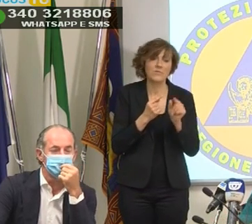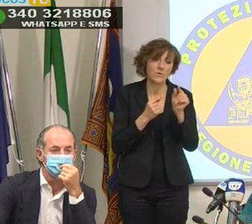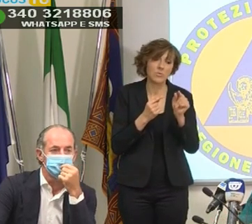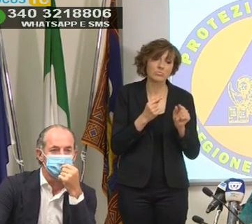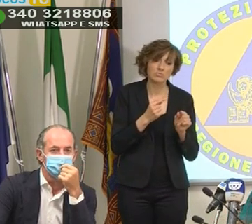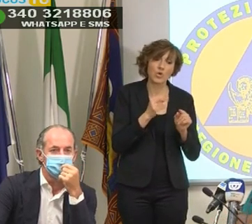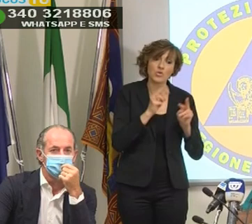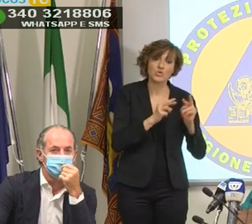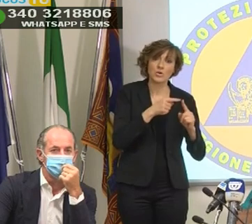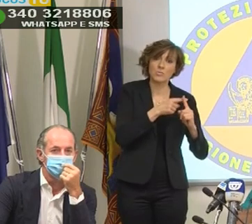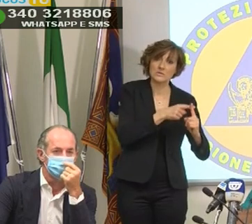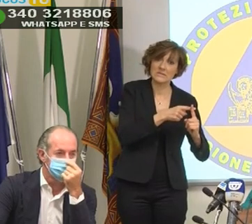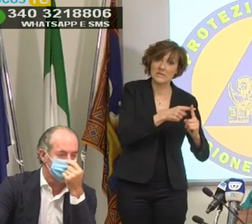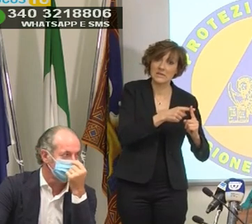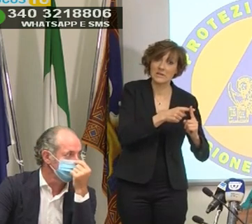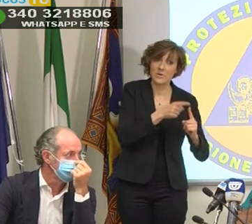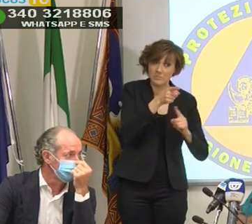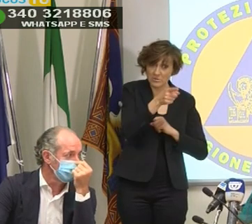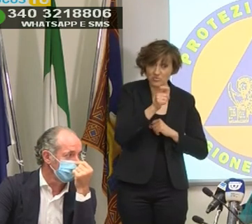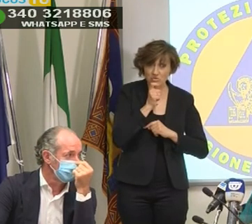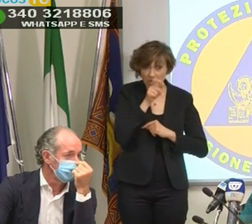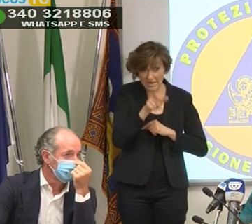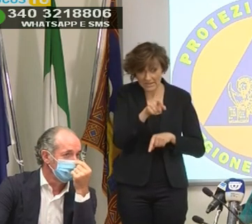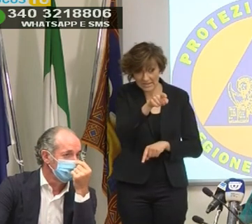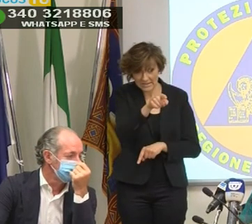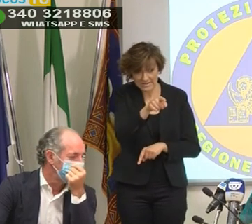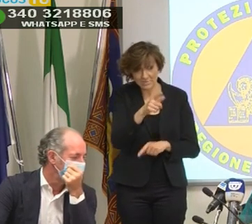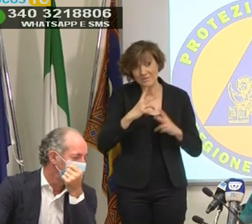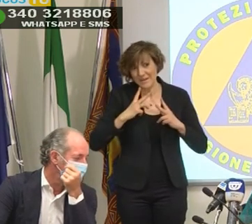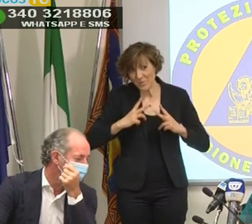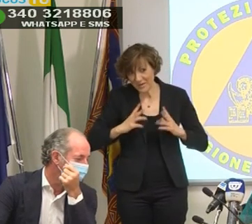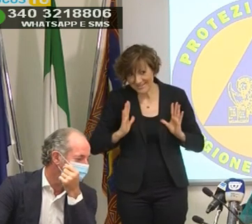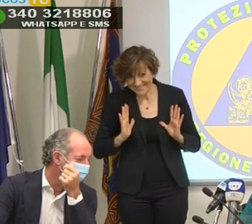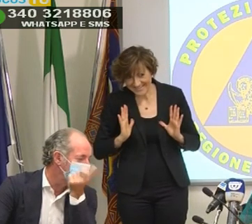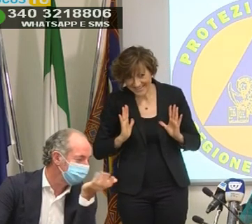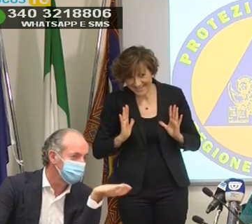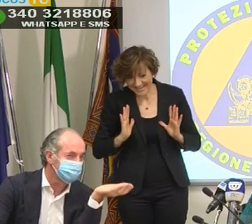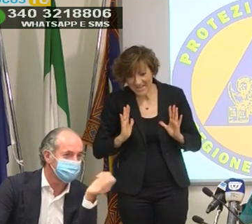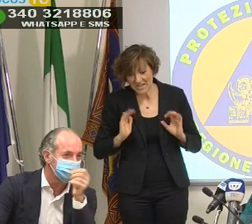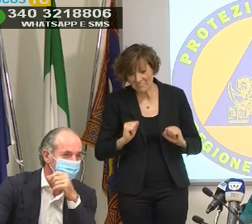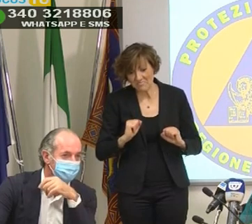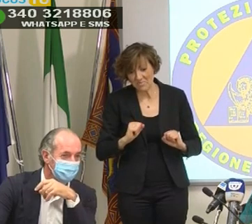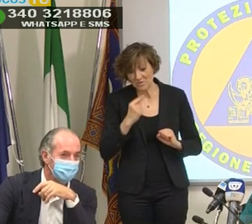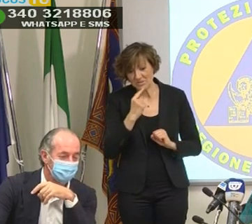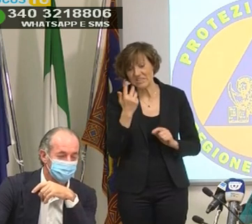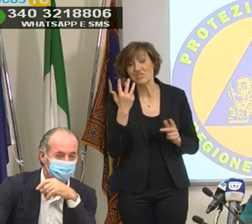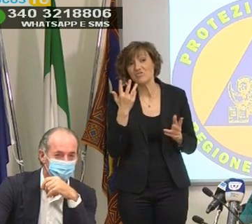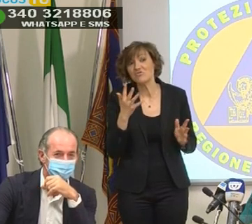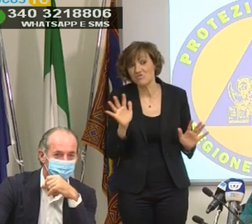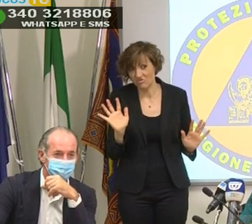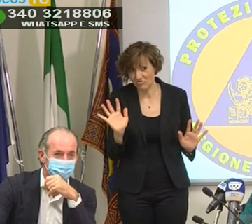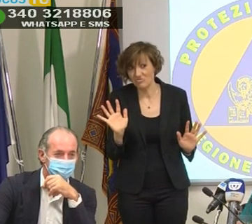controllo positivo. Allora, per il nostro giornalista, per la tranquillità del nostro giornalista, vi dico già